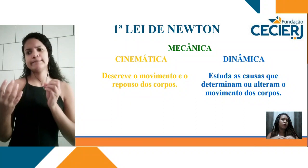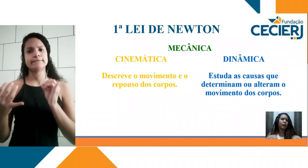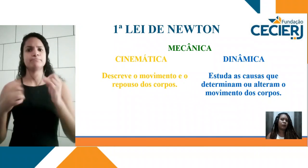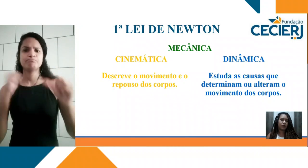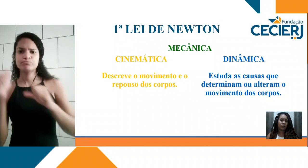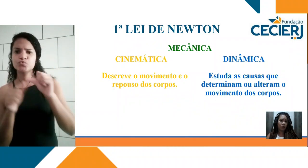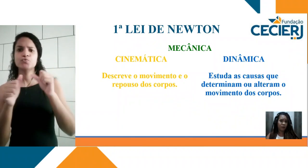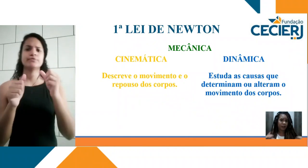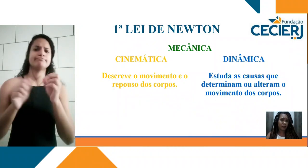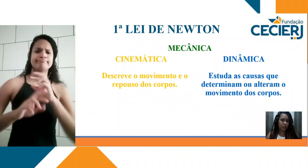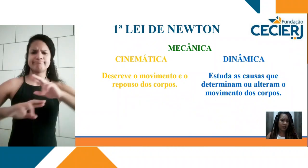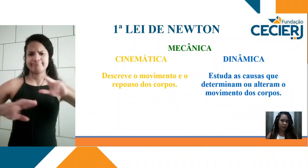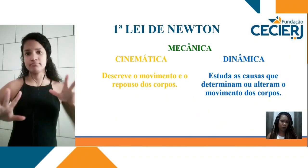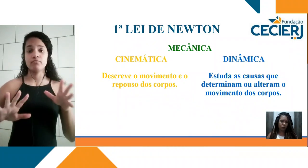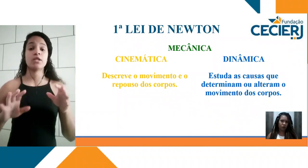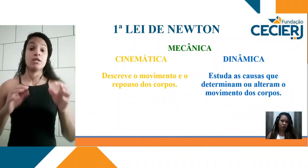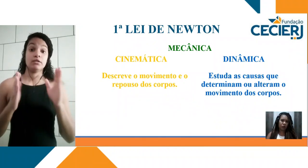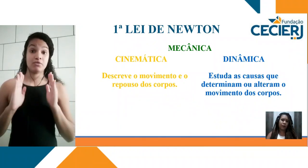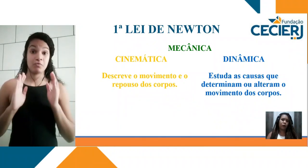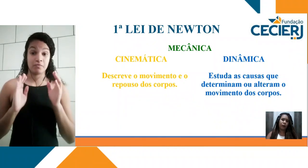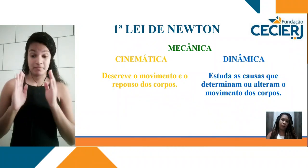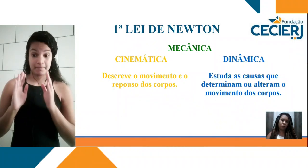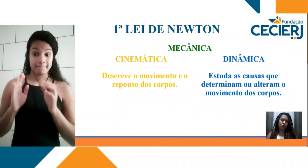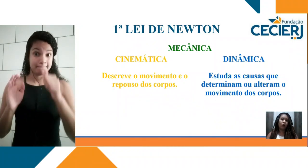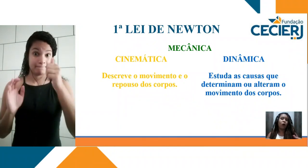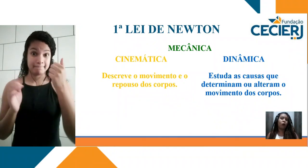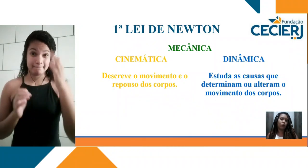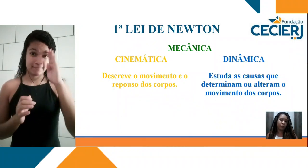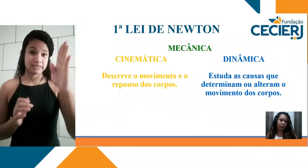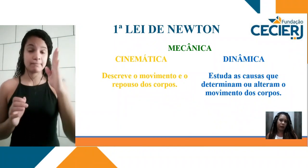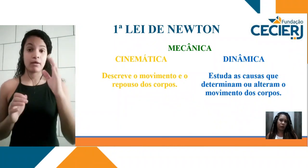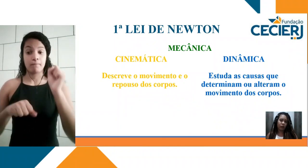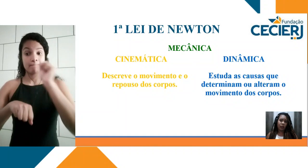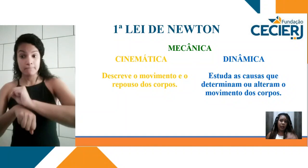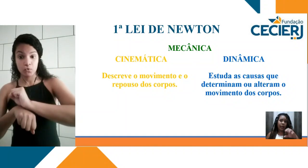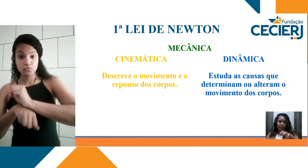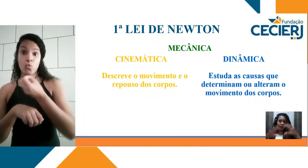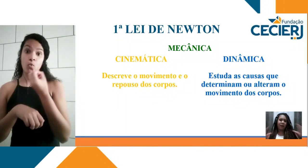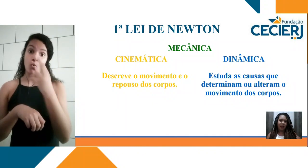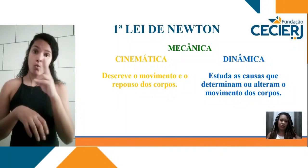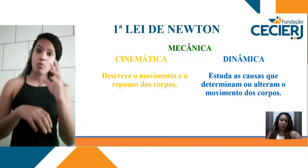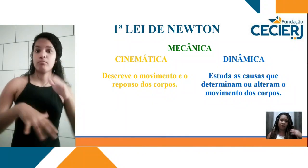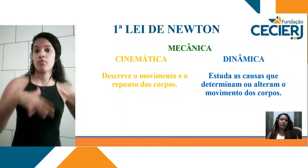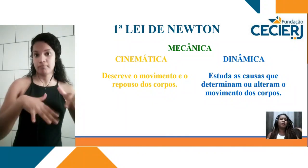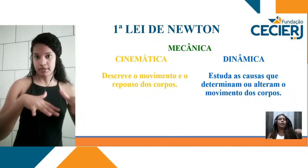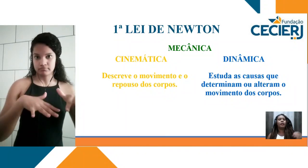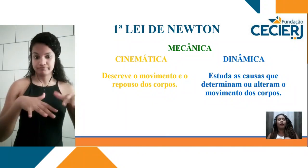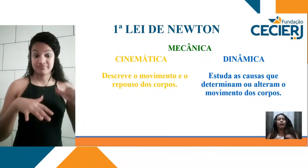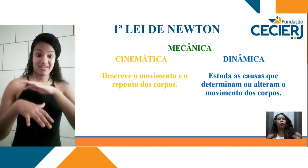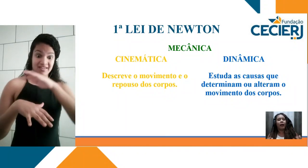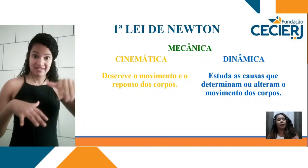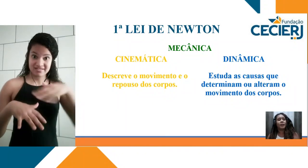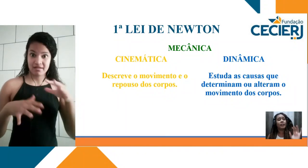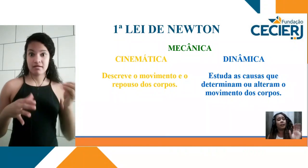o movimento em si ou o fato dele estar em repouso. Então a gente trabalhou o repouso ou o movimento. Essa parte da física